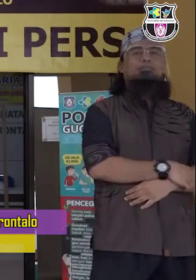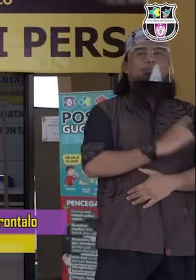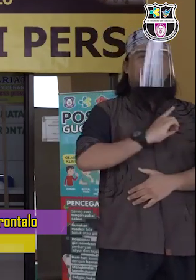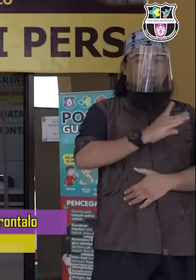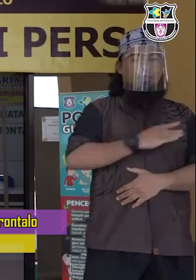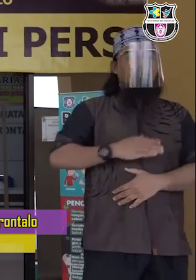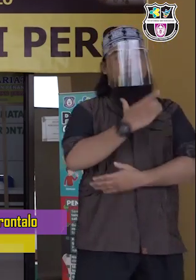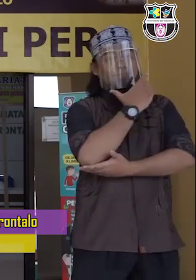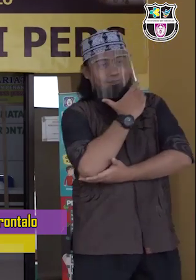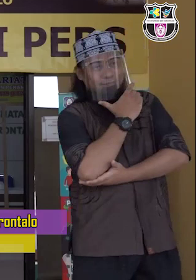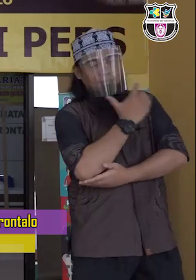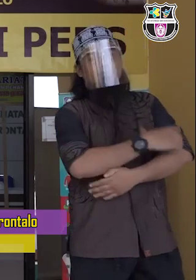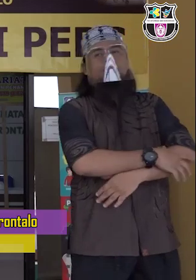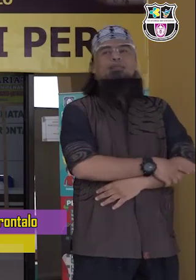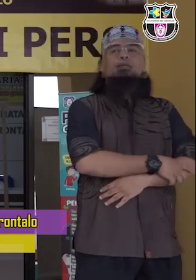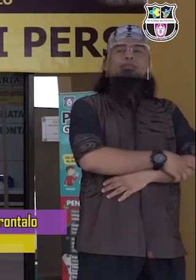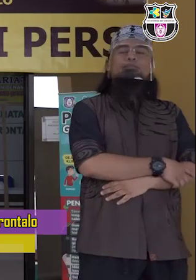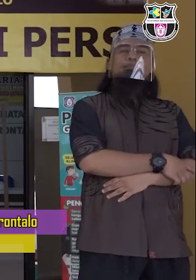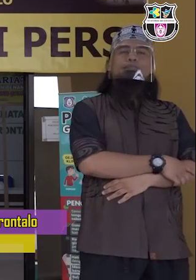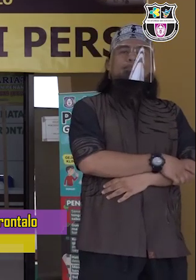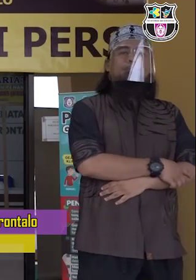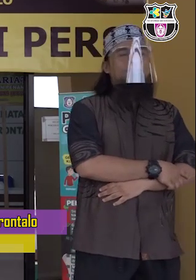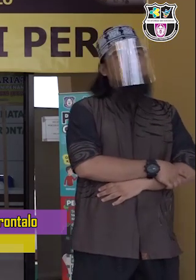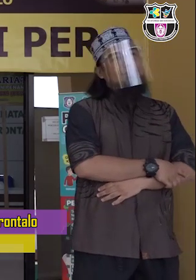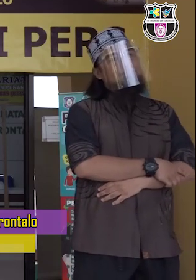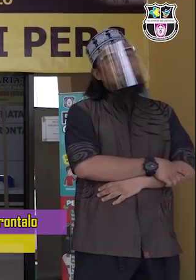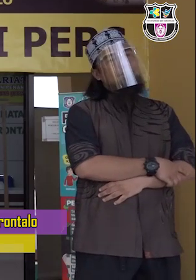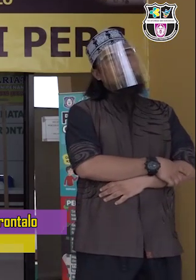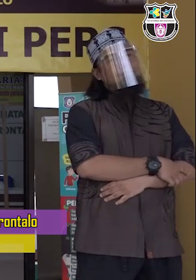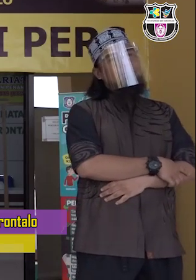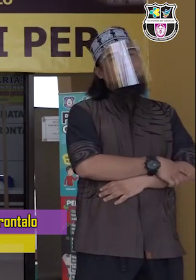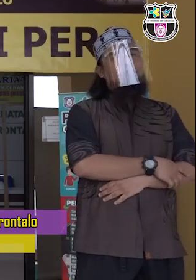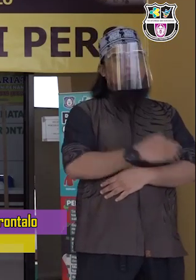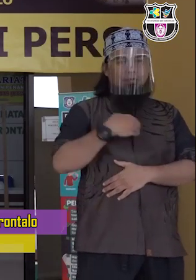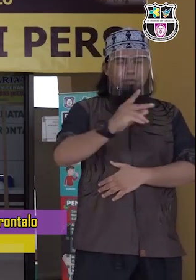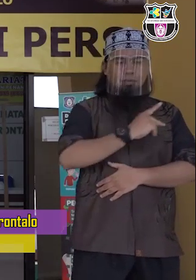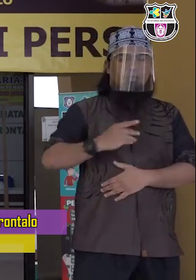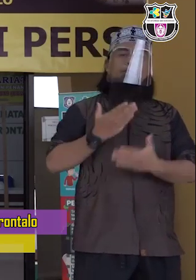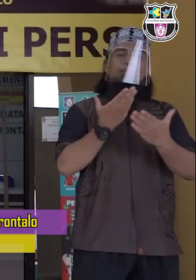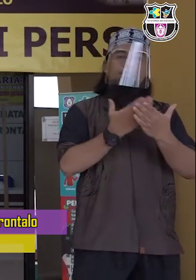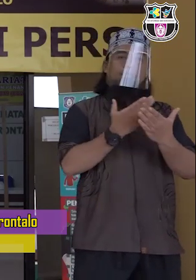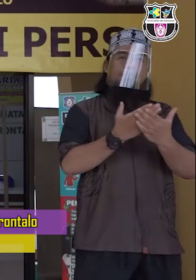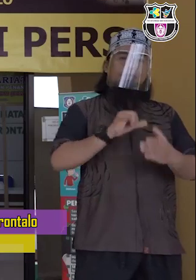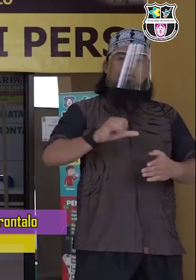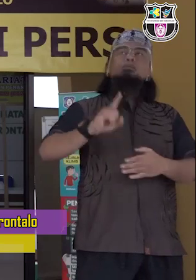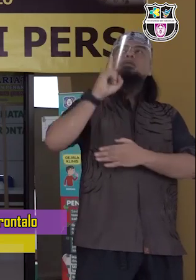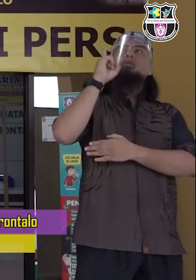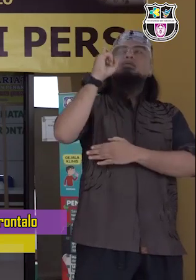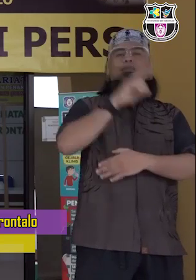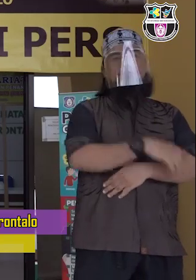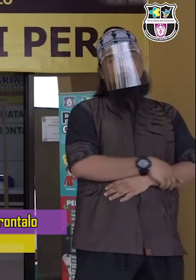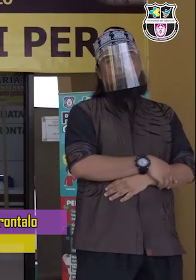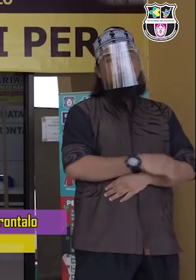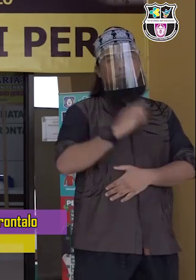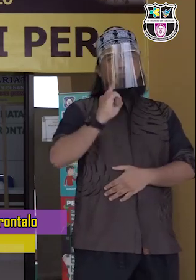bahagia ya. Tetap tersenyum, tetap berharap kepada Allah Subhanahu wa Ta'ala. Insya Allah, diri